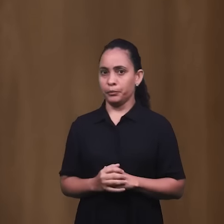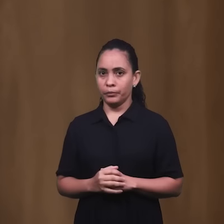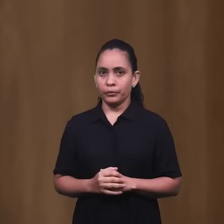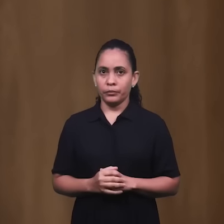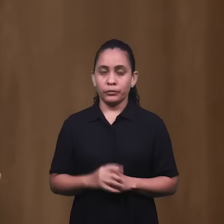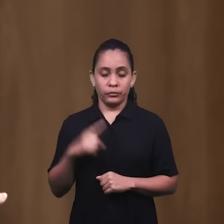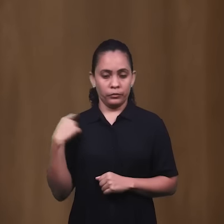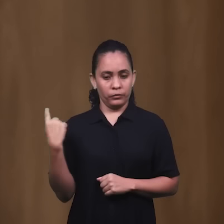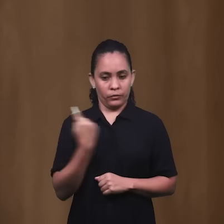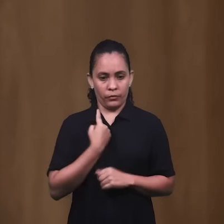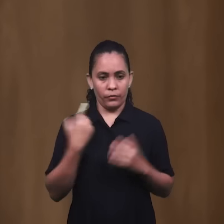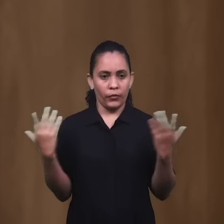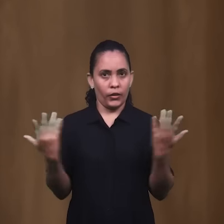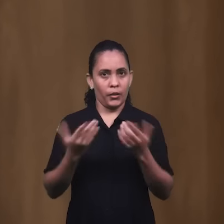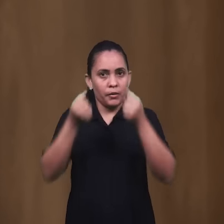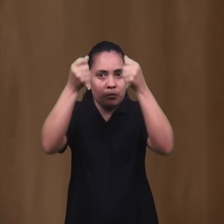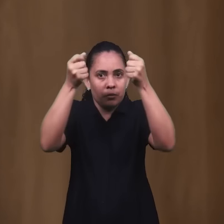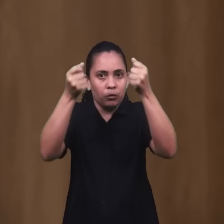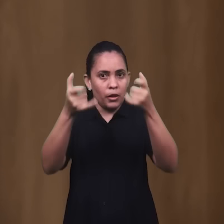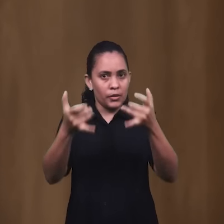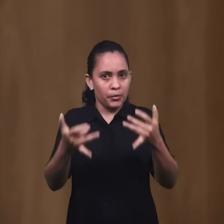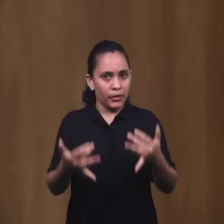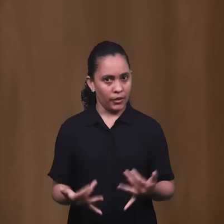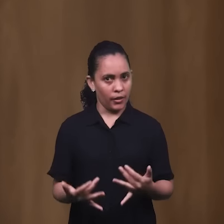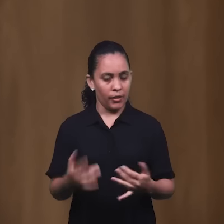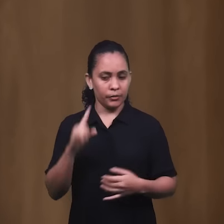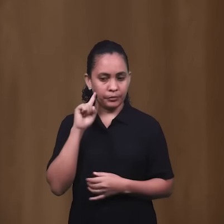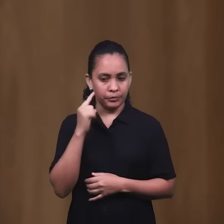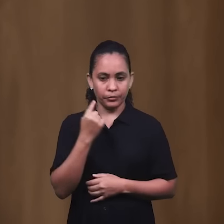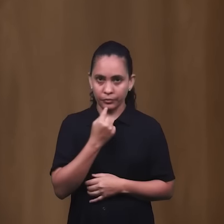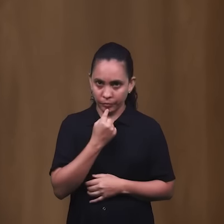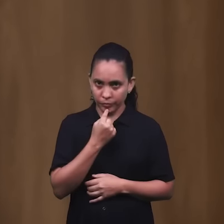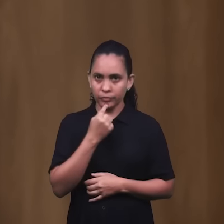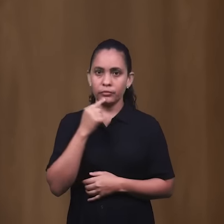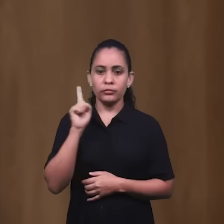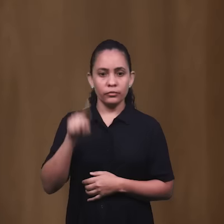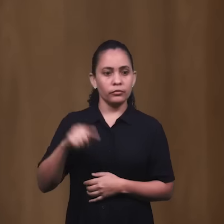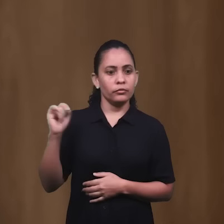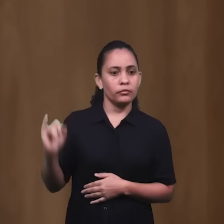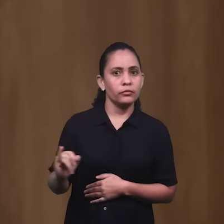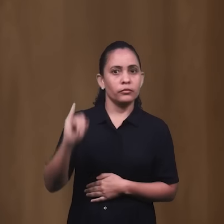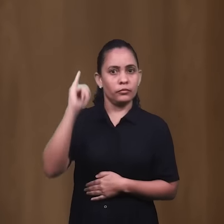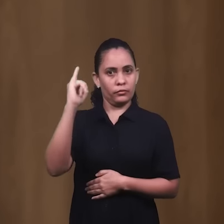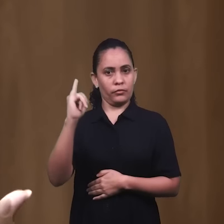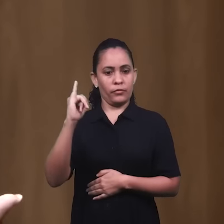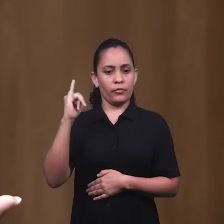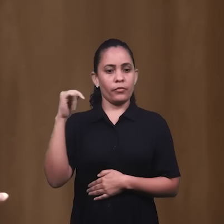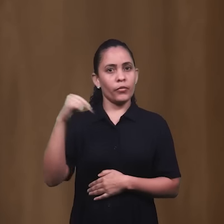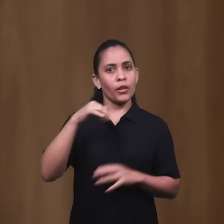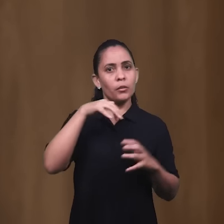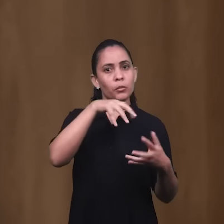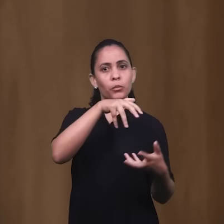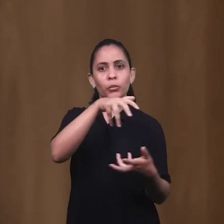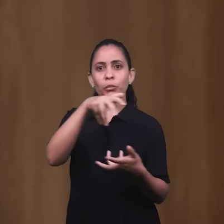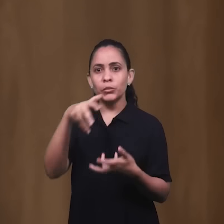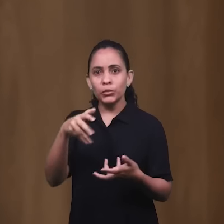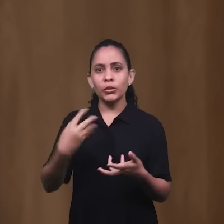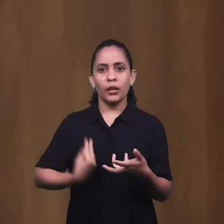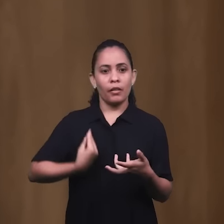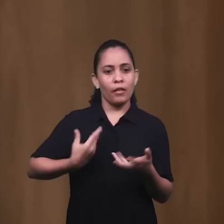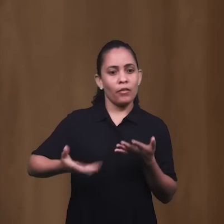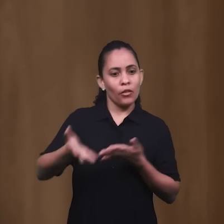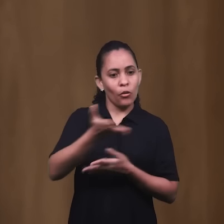E aí nós entramos ali para explicar, né, aquele surdo que era um culto importante, que o mundo inteiro estaria